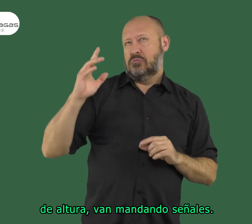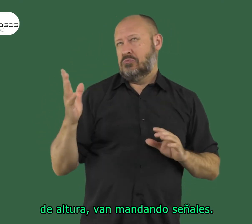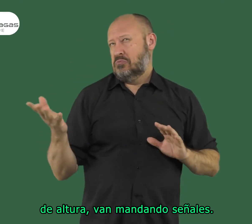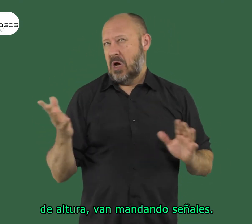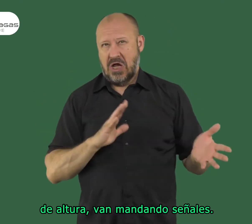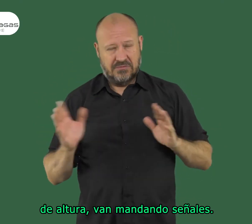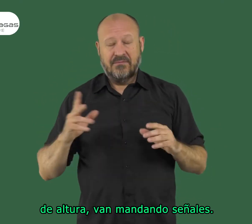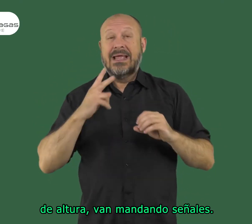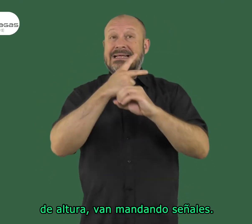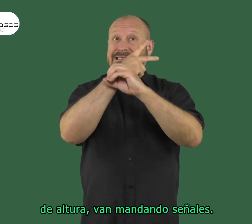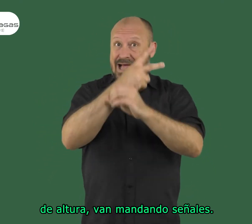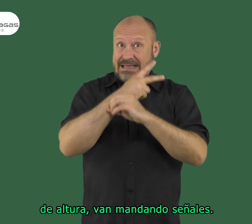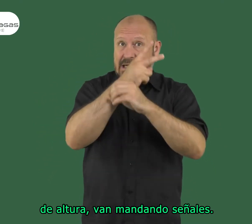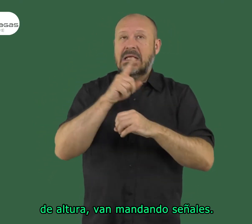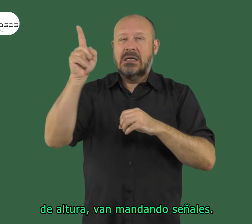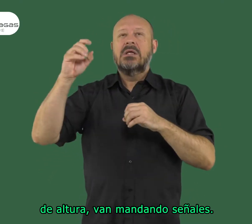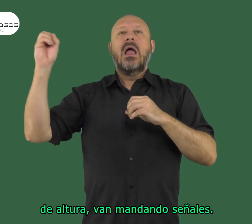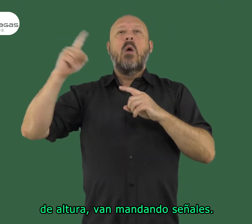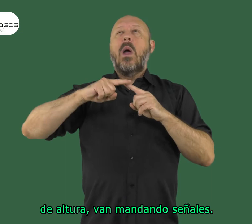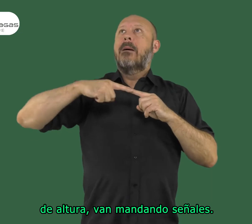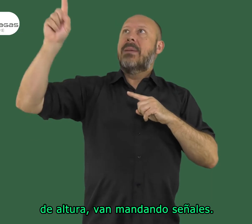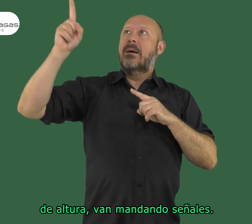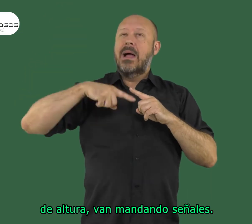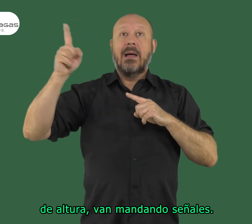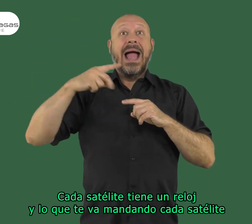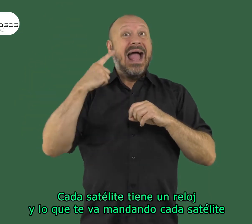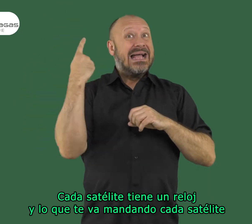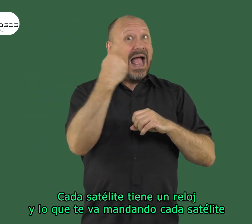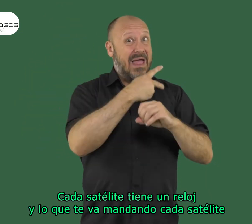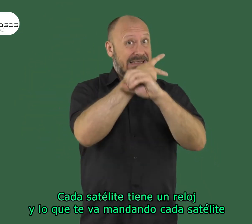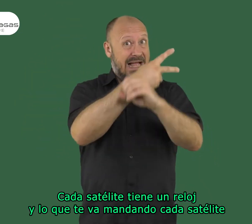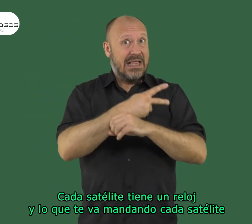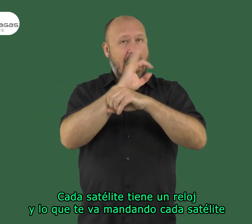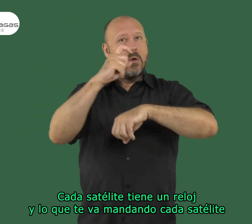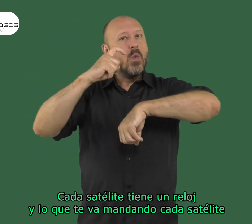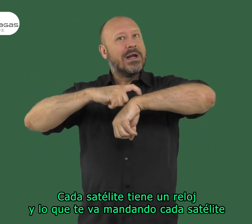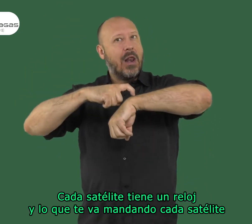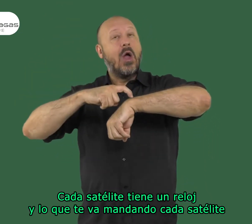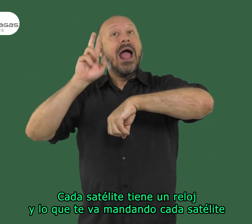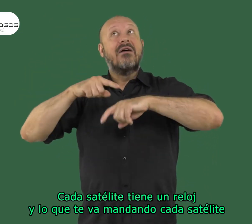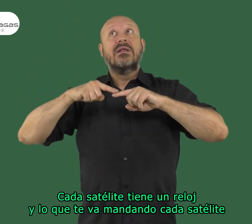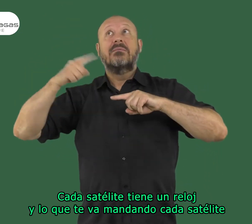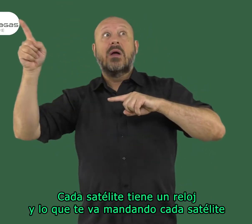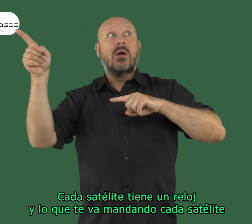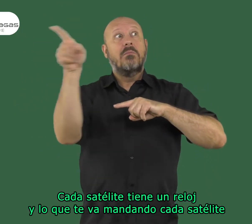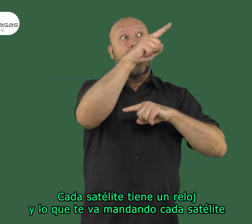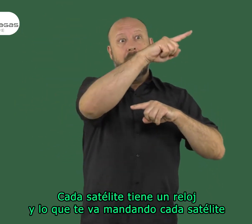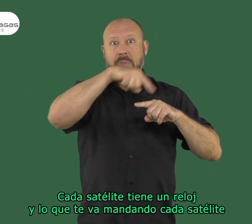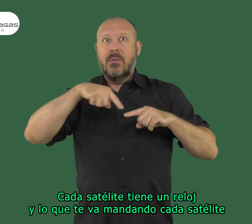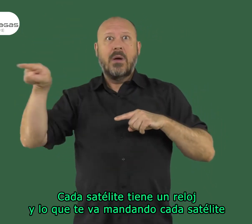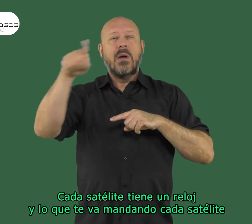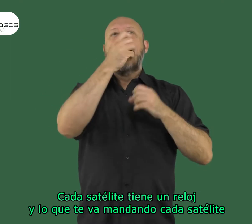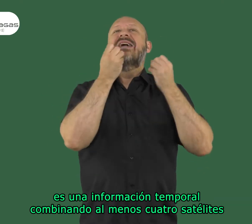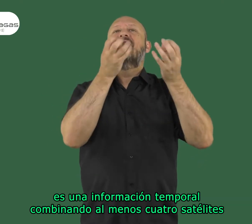kilómetros de altura. Son satélites que van mandando señales cada satélite tiene un reloj y lo que te va mandando